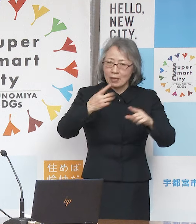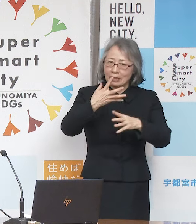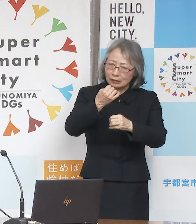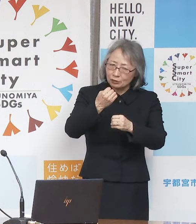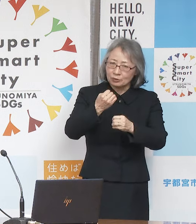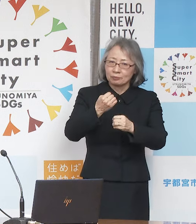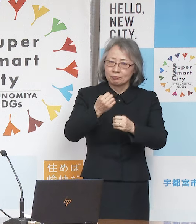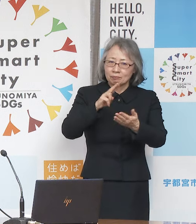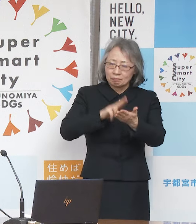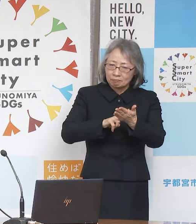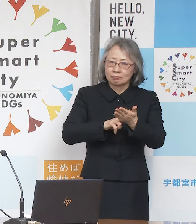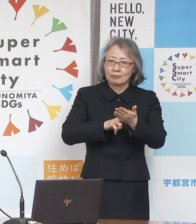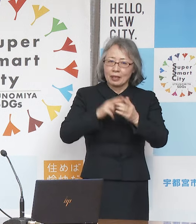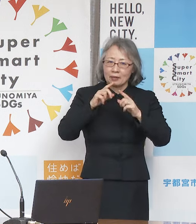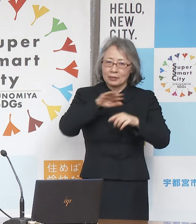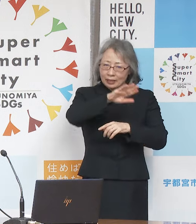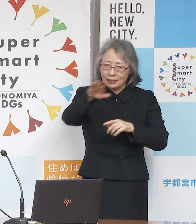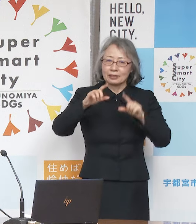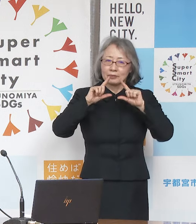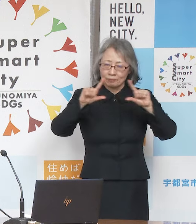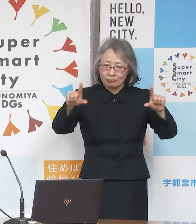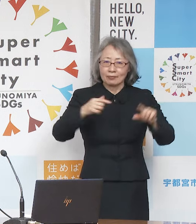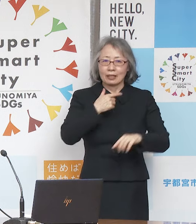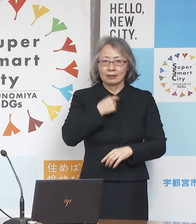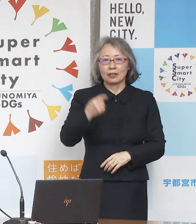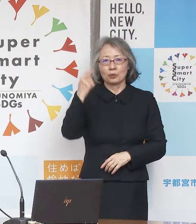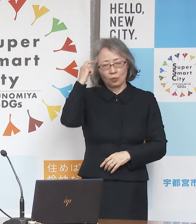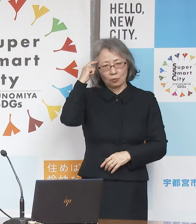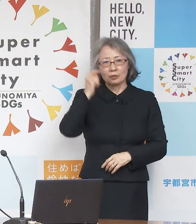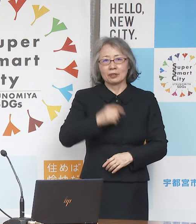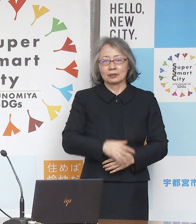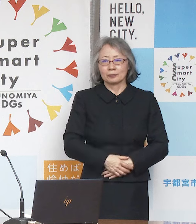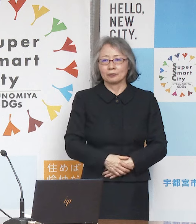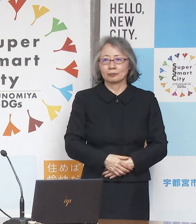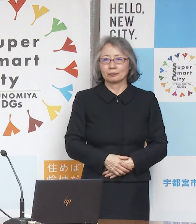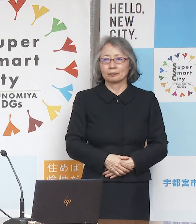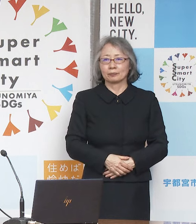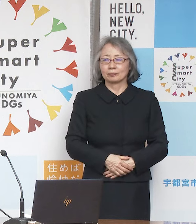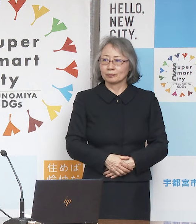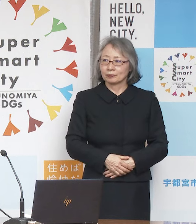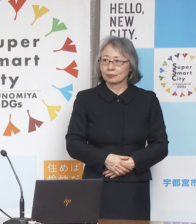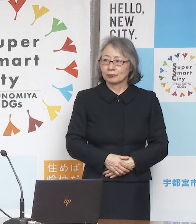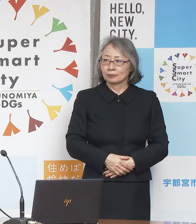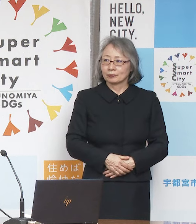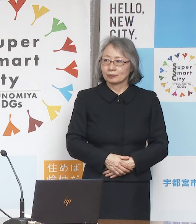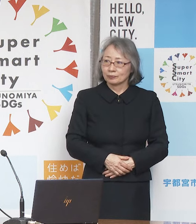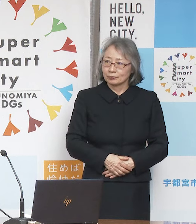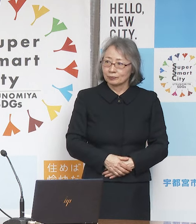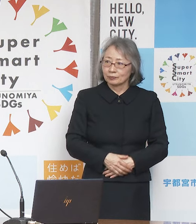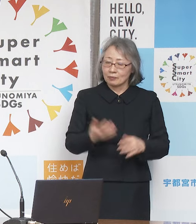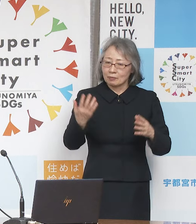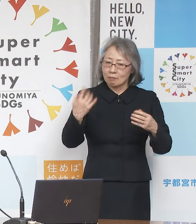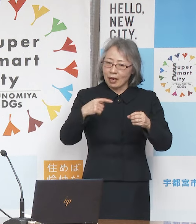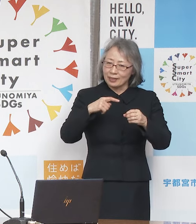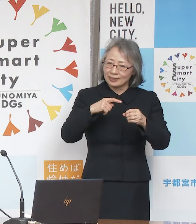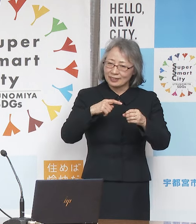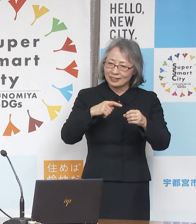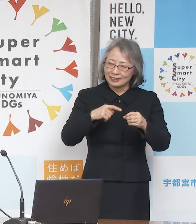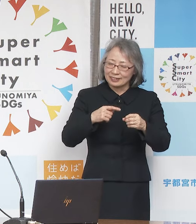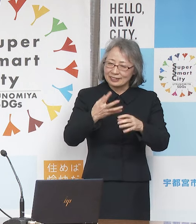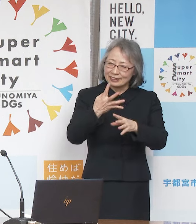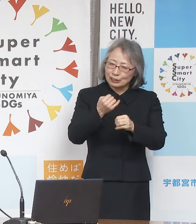見極めて発信皆様方にお公表してまいりたいと思います名言の時期というのはいつ